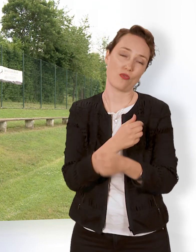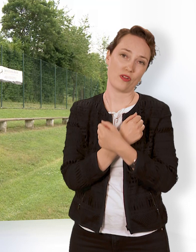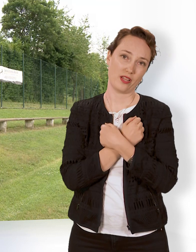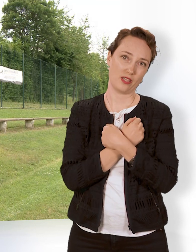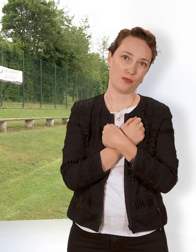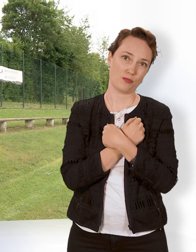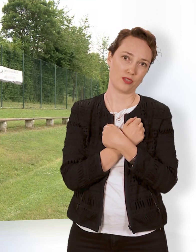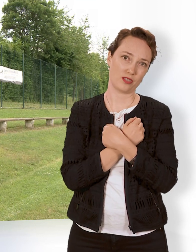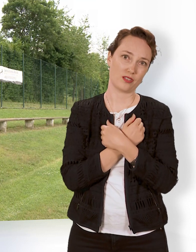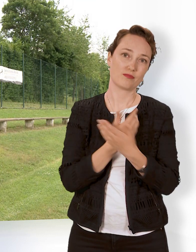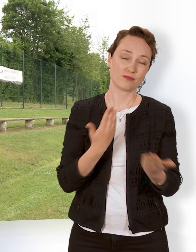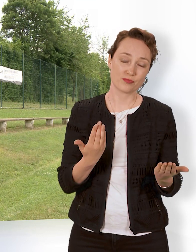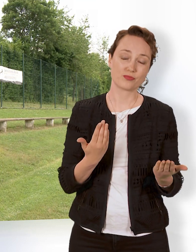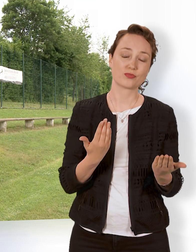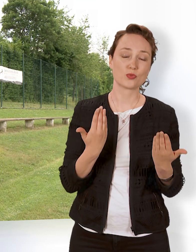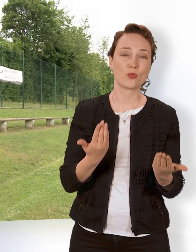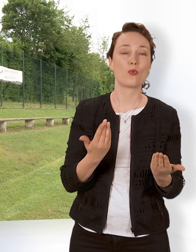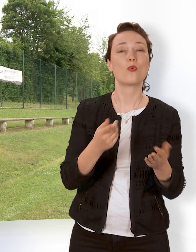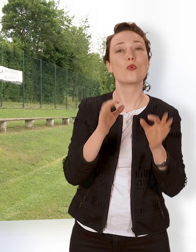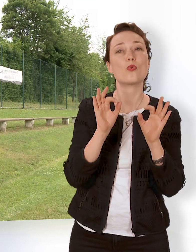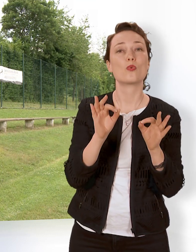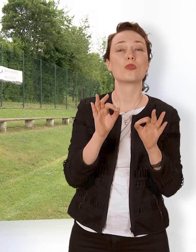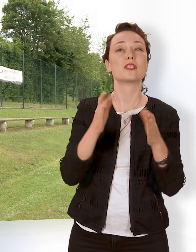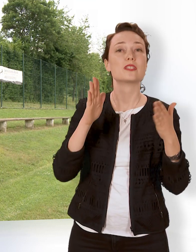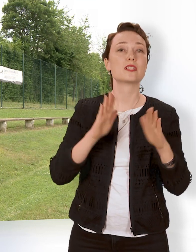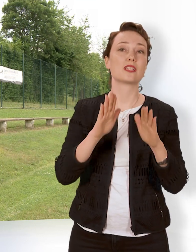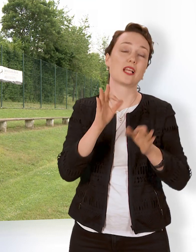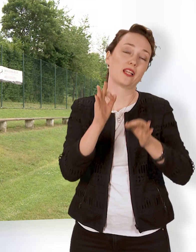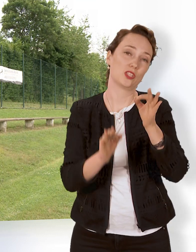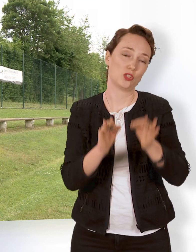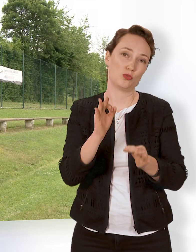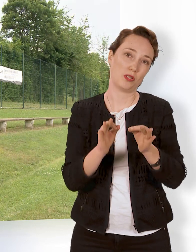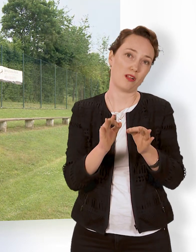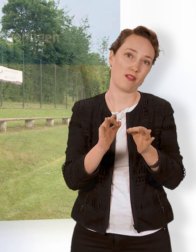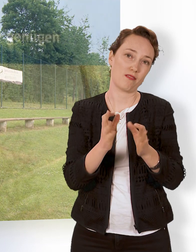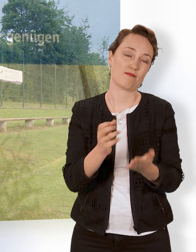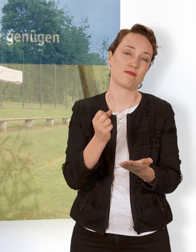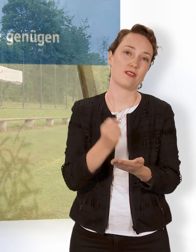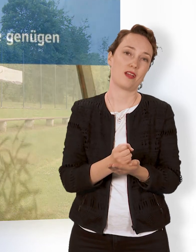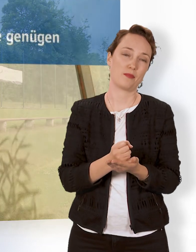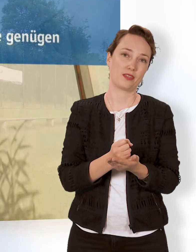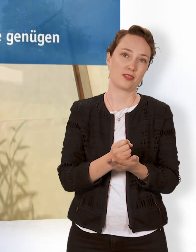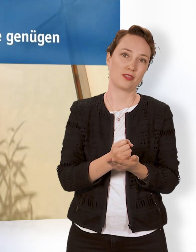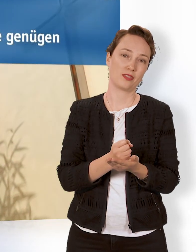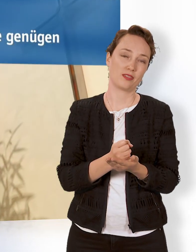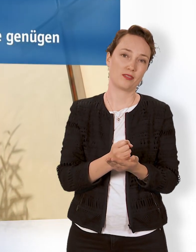In diesem Sinne, ein gutes, gesegnetes Spiel. Amen.